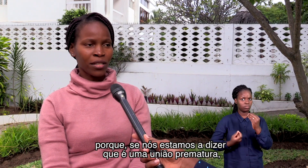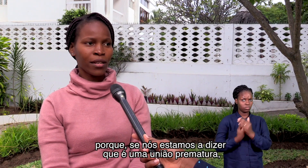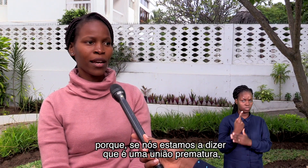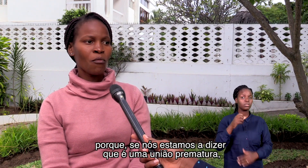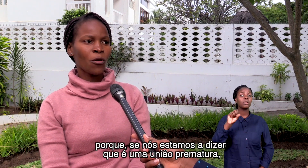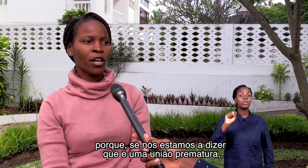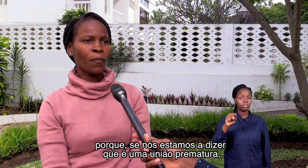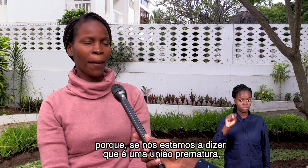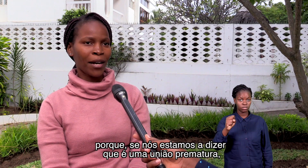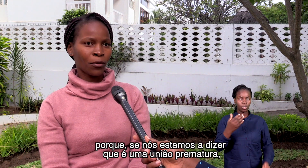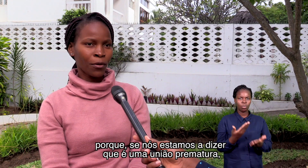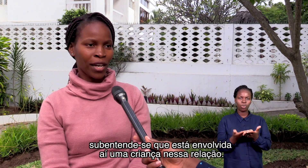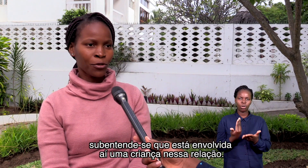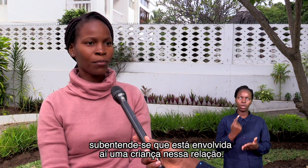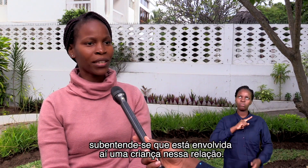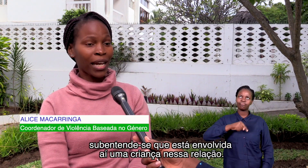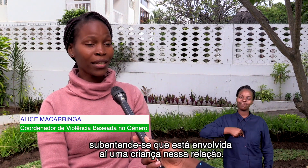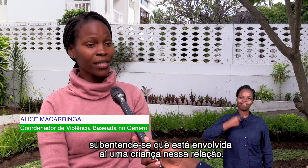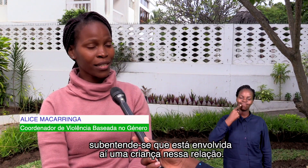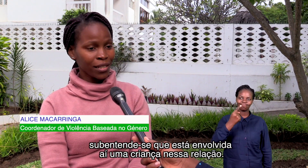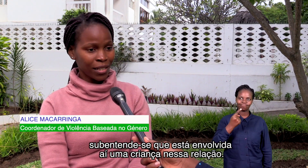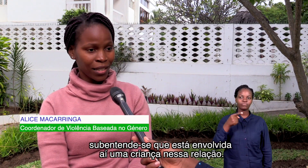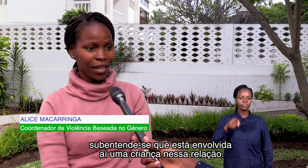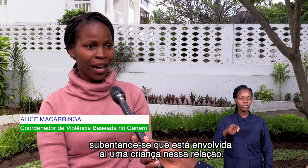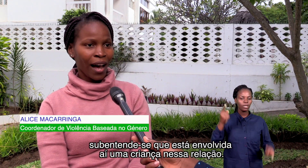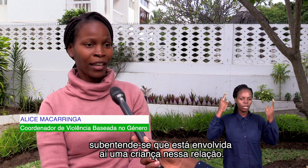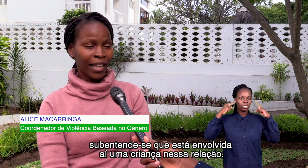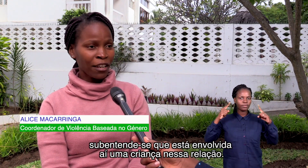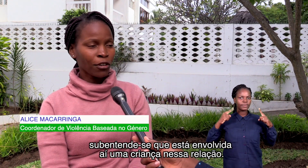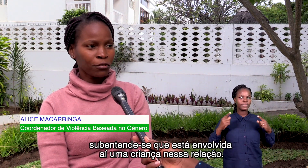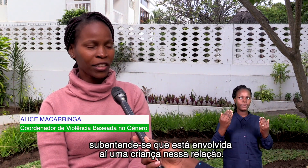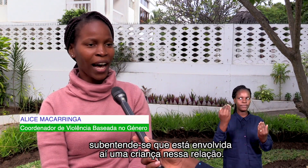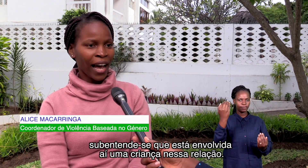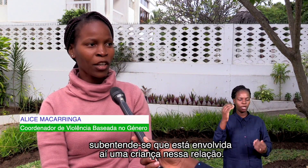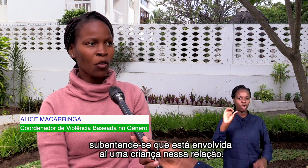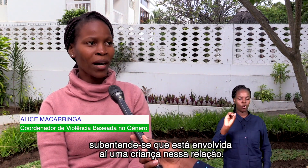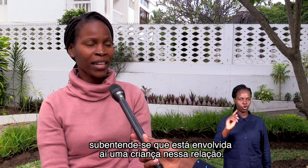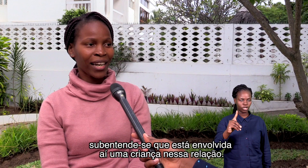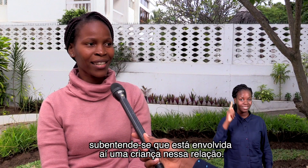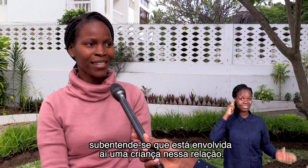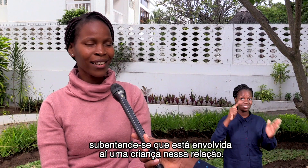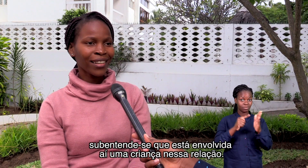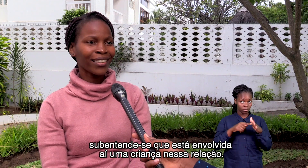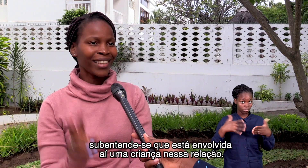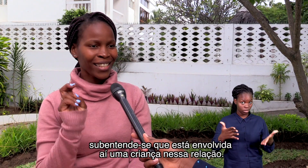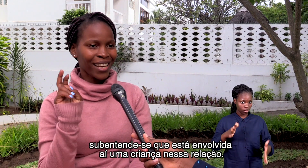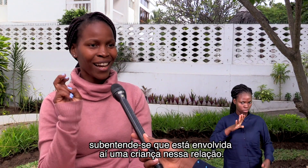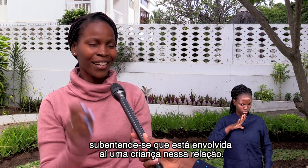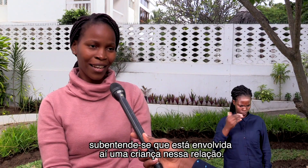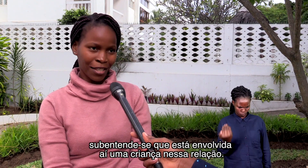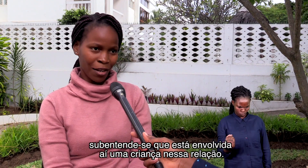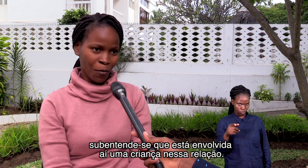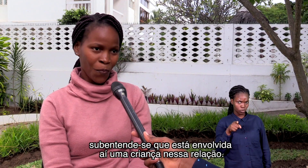estamos a dizer que é uma união prematura, subentende-se que está envolvida aí uma criança